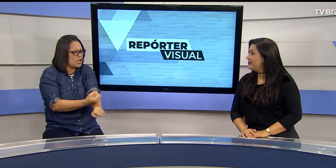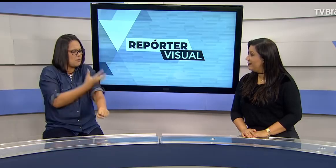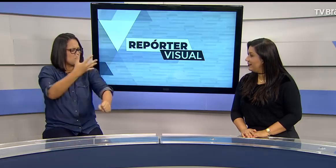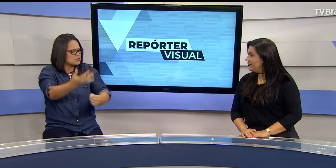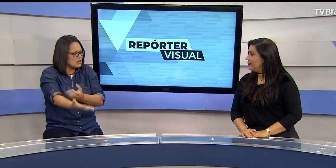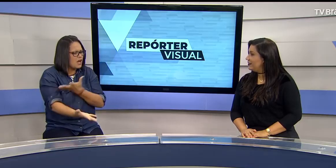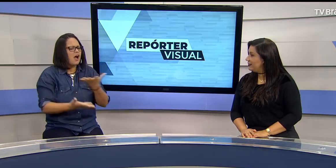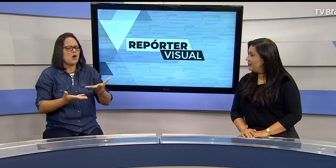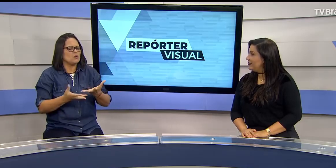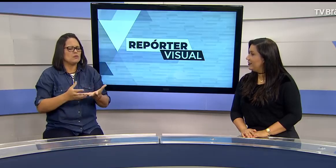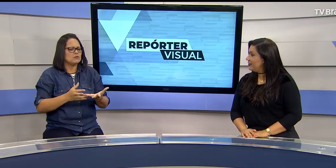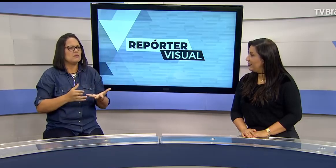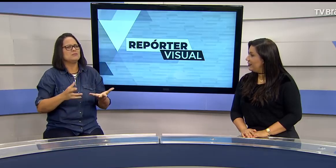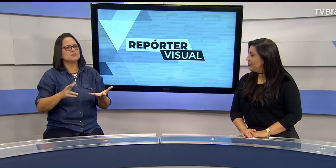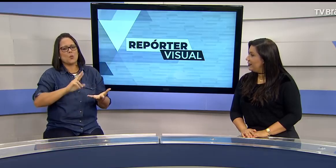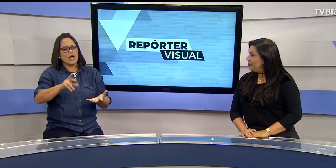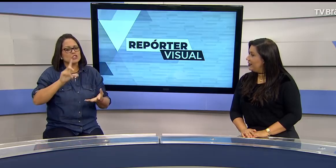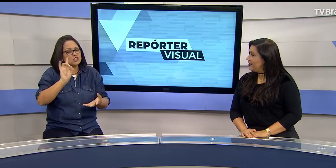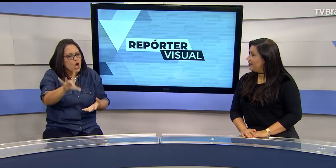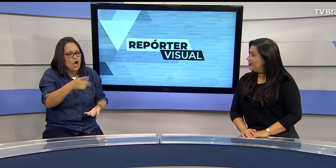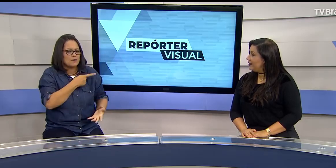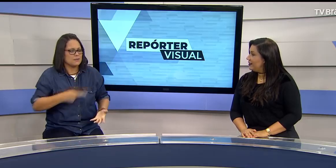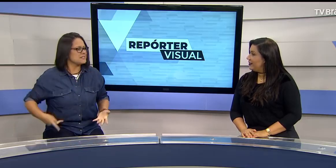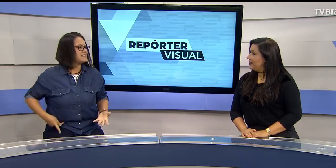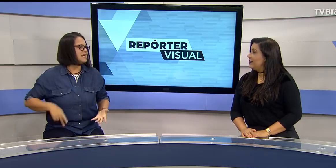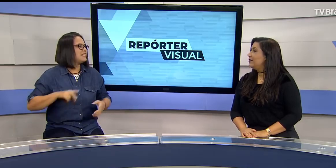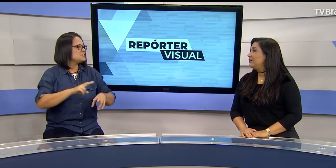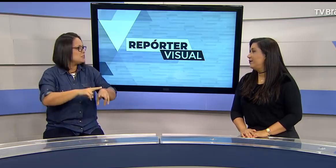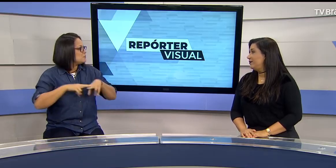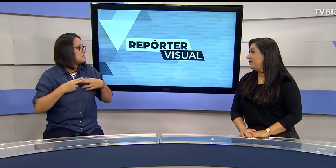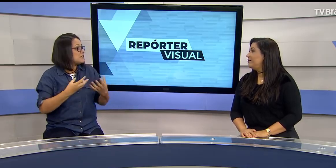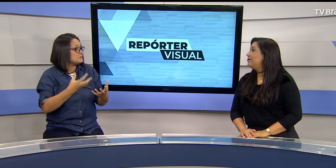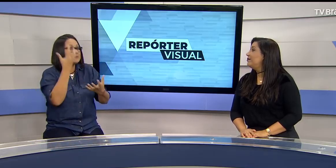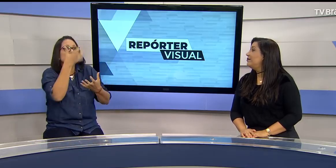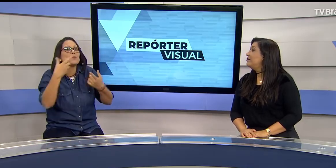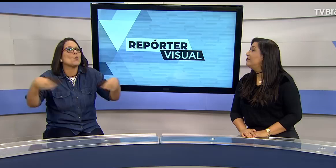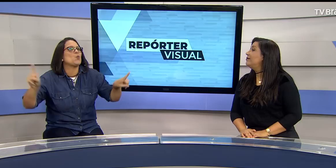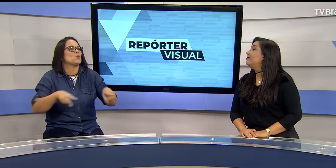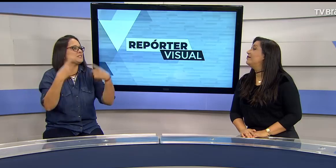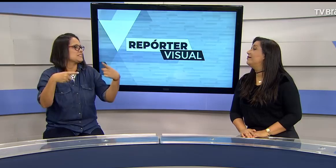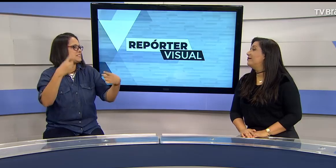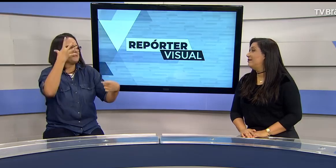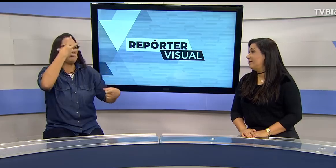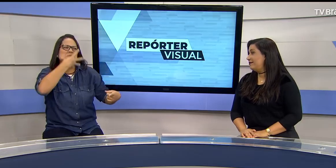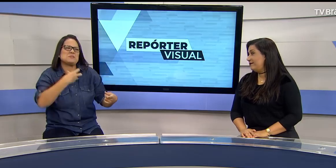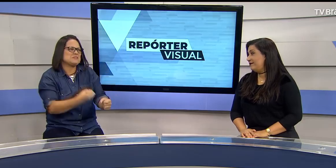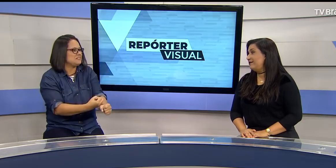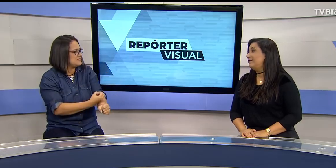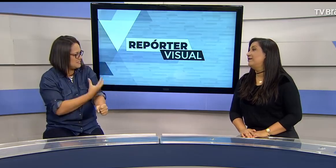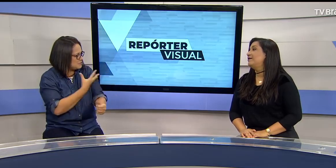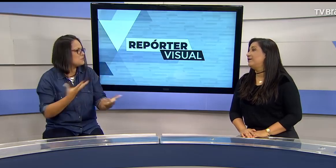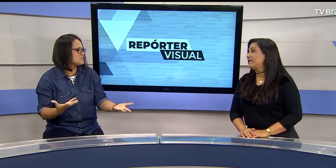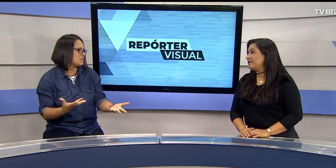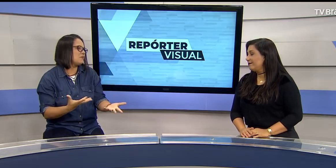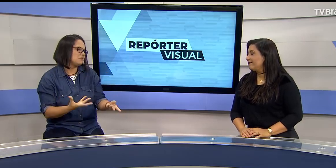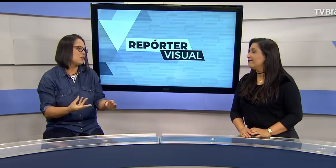assistindo. Então, o que já me causa emoção por si só foi acrescido de um sentimento de responsabilidade maior ainda. Foi